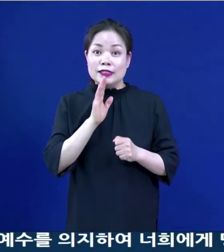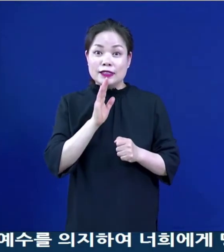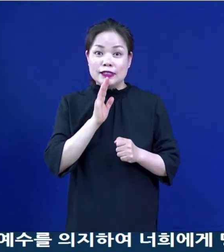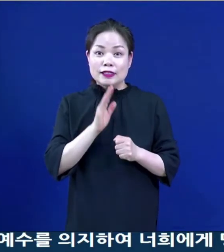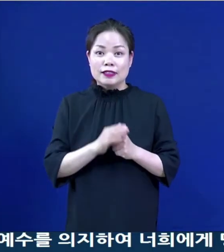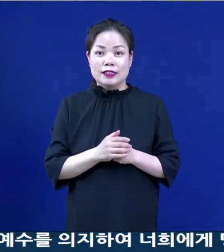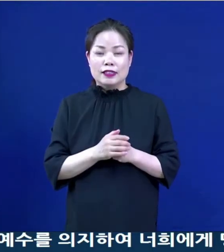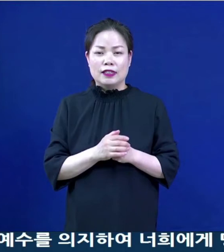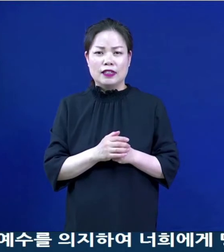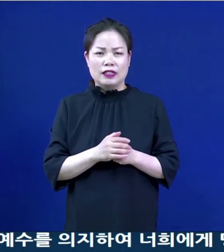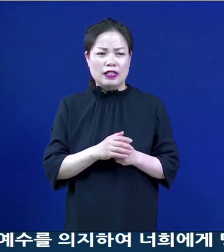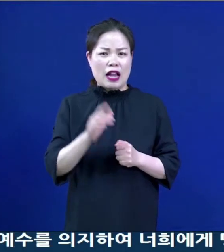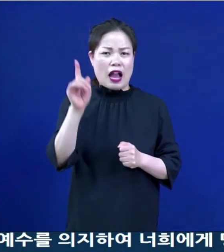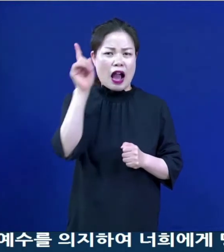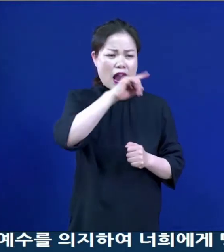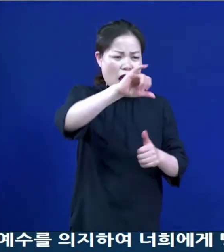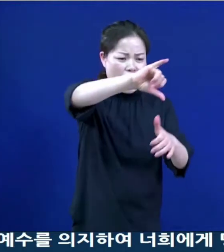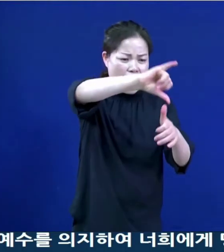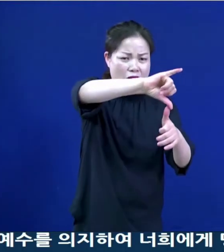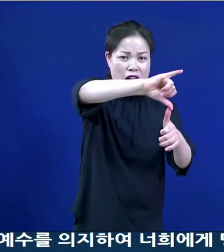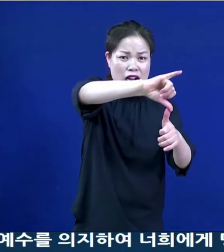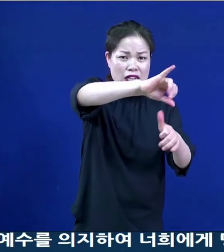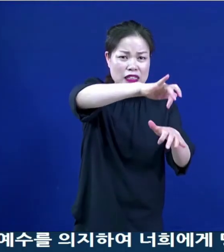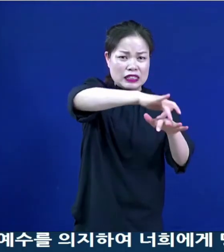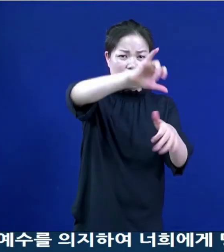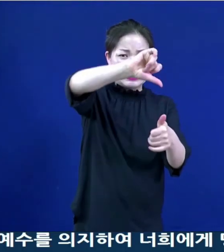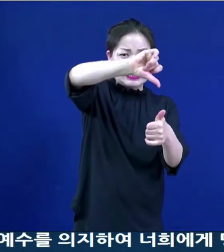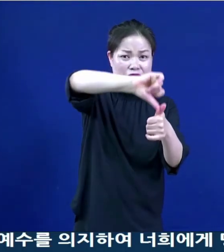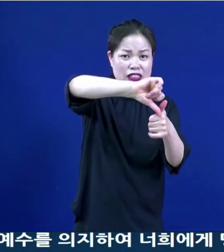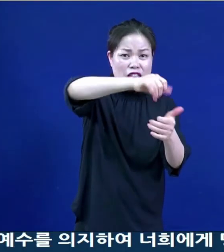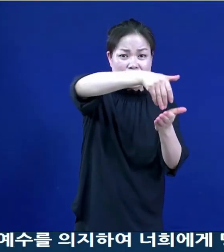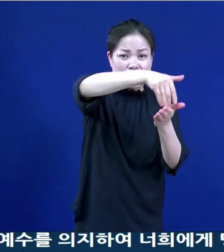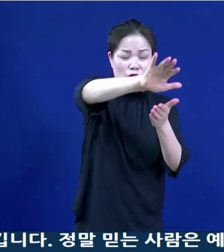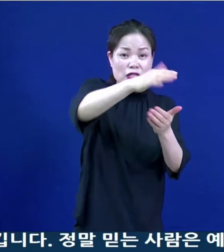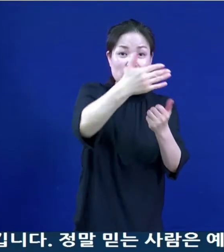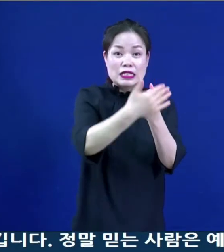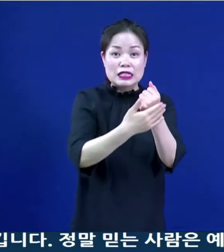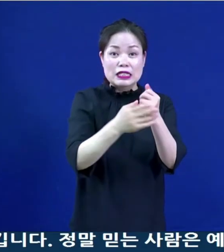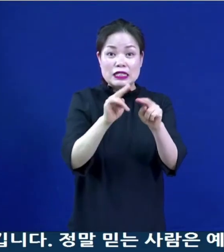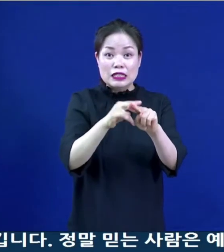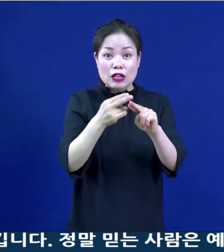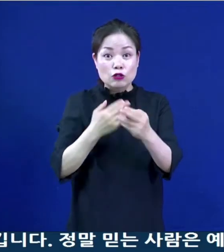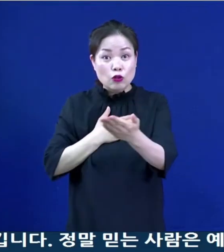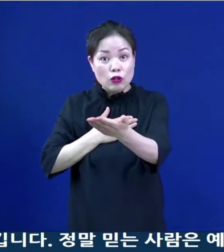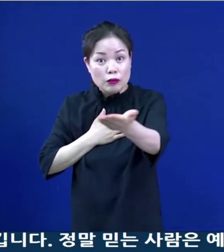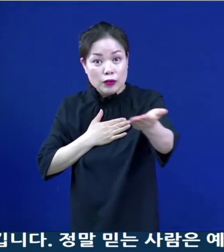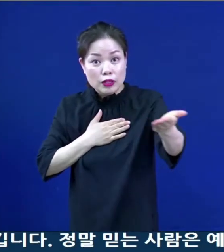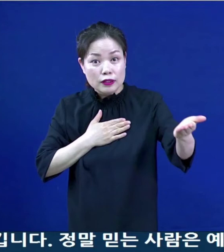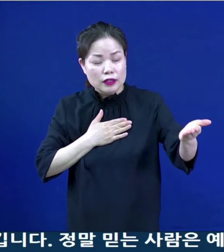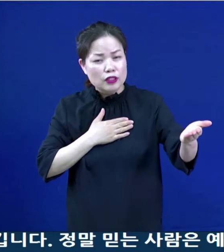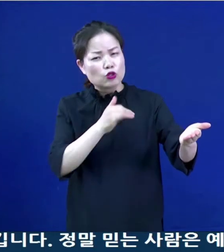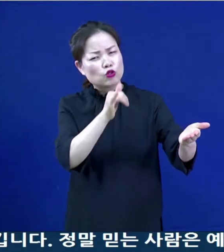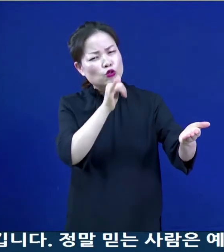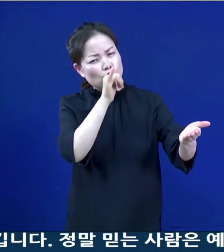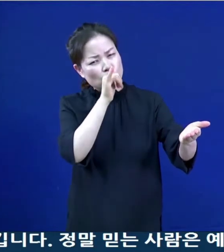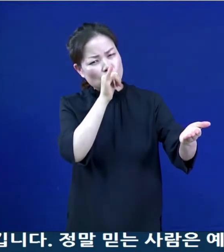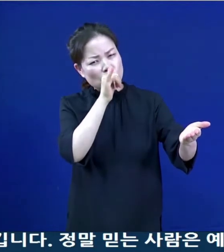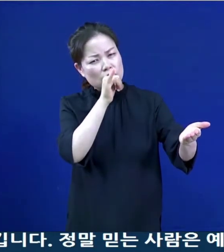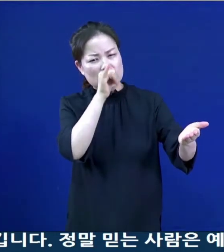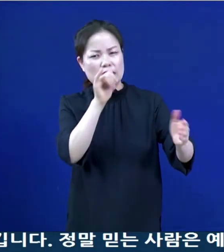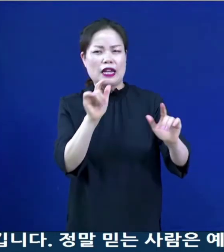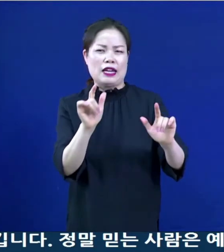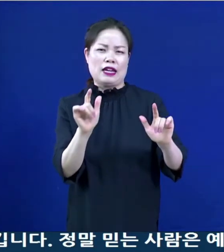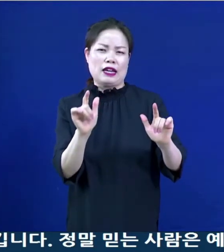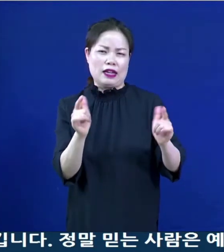실제로 악령을 이렇게 내쫓는 이런 은사가 저와 여러분에게 있을 수도 있고 있지